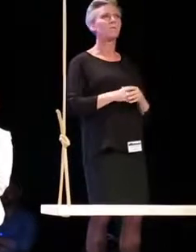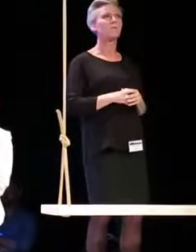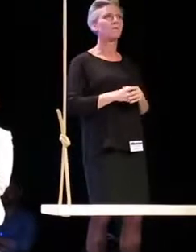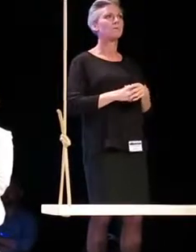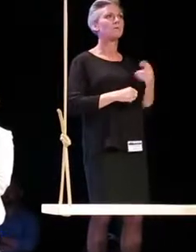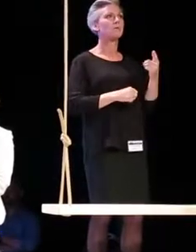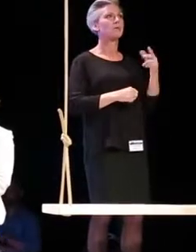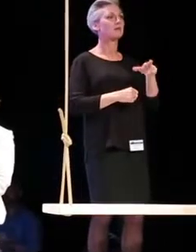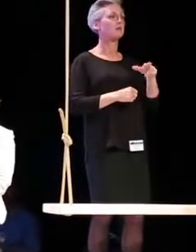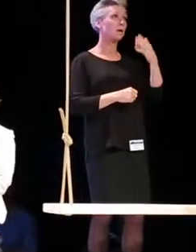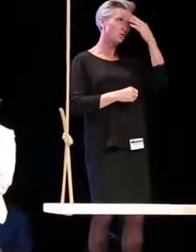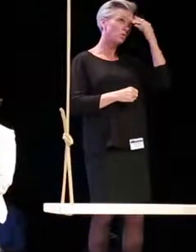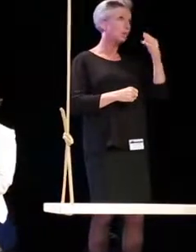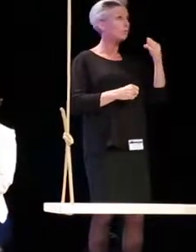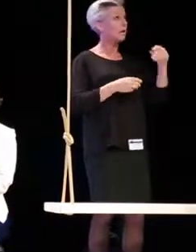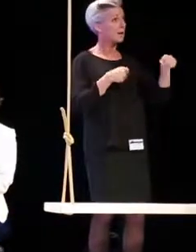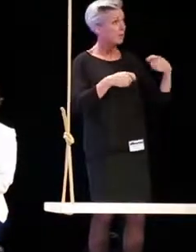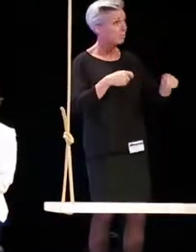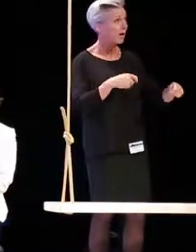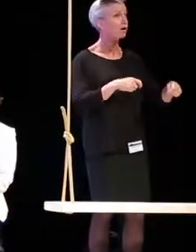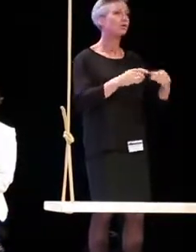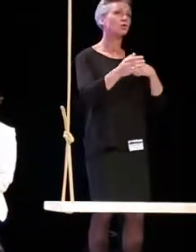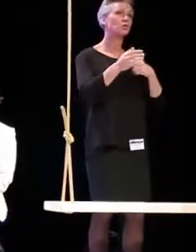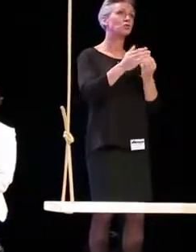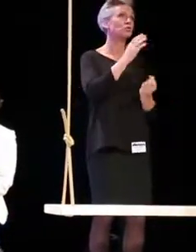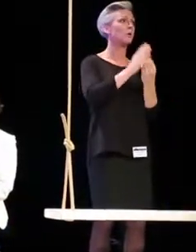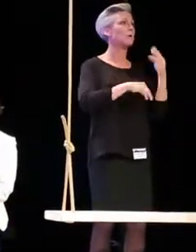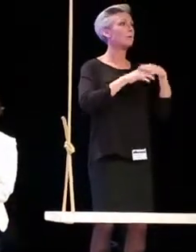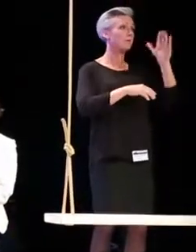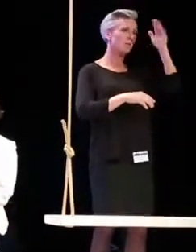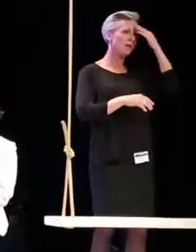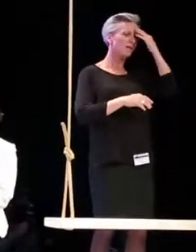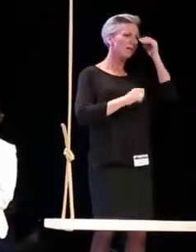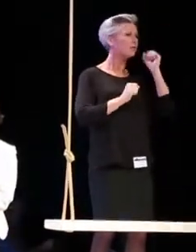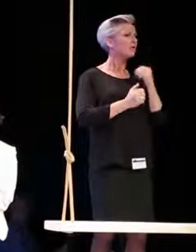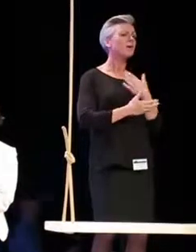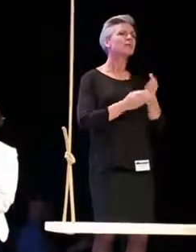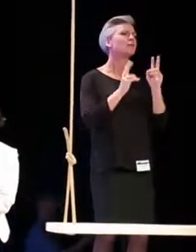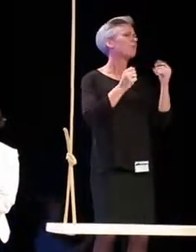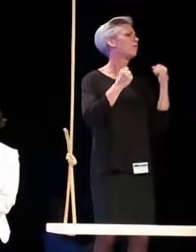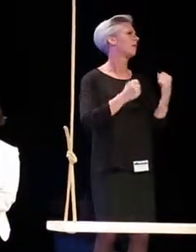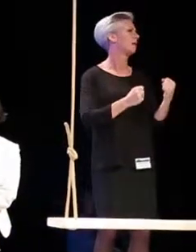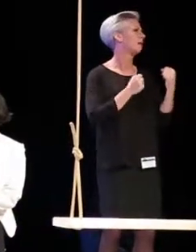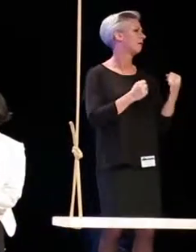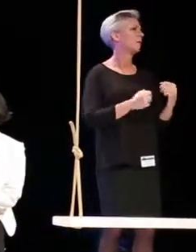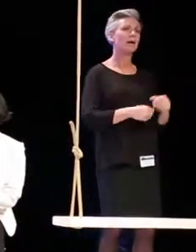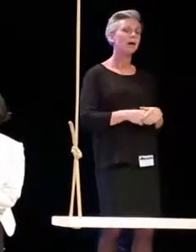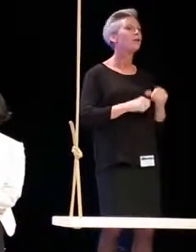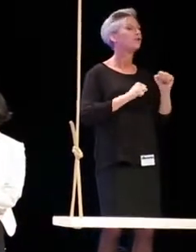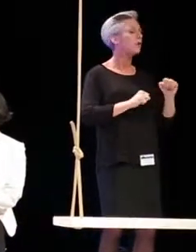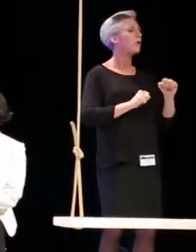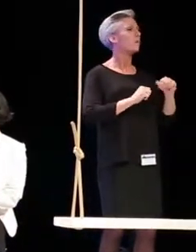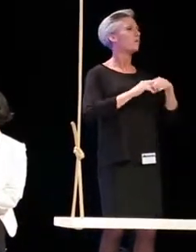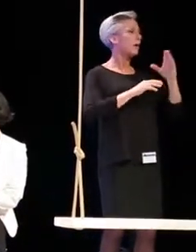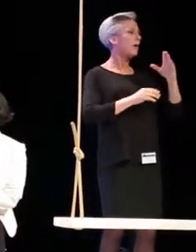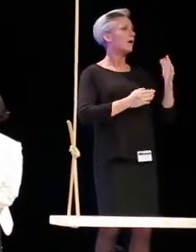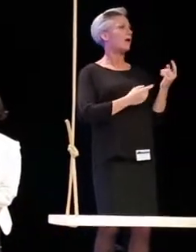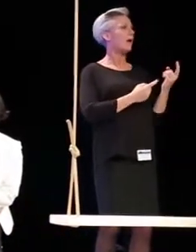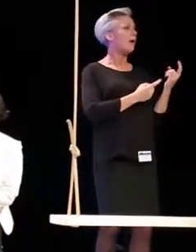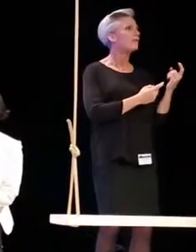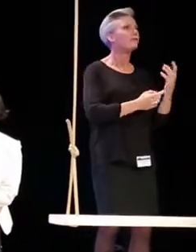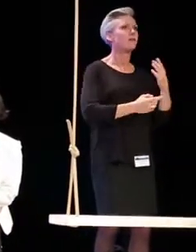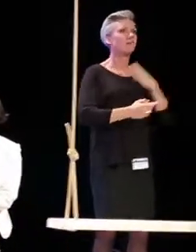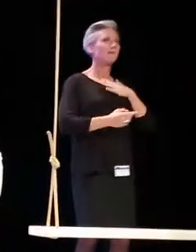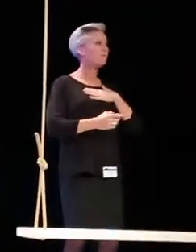det här med kunskapskampanjer och medvetandegörande, det ska inte vara så viktigt. Det ska vara så mycket mer attraktivt och så mycket lättare att